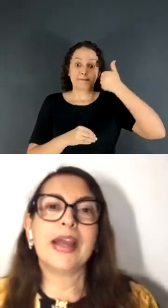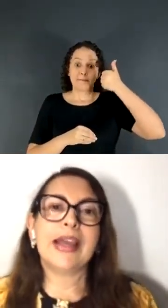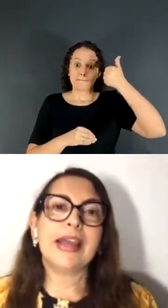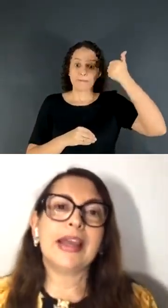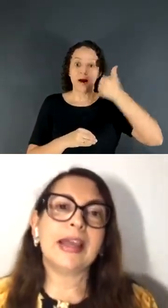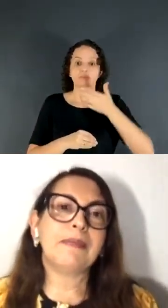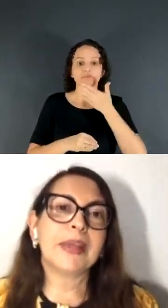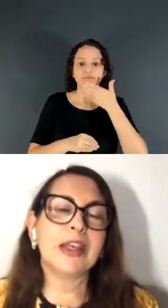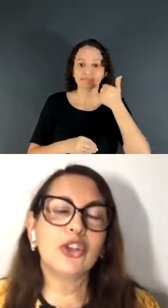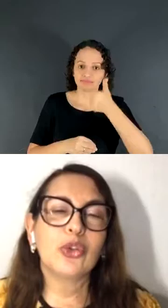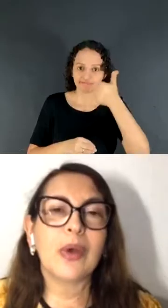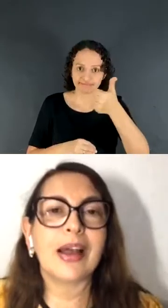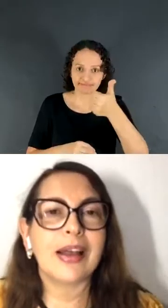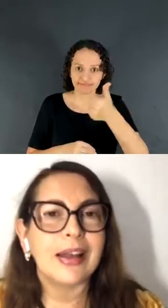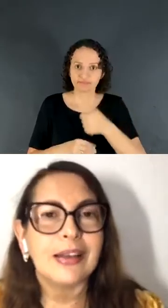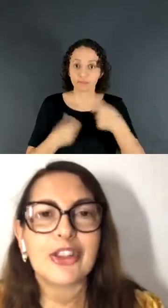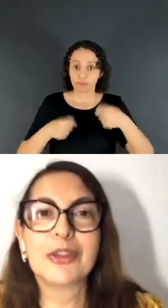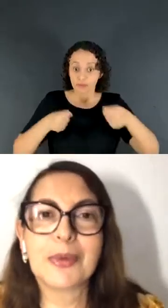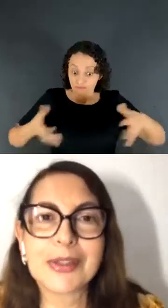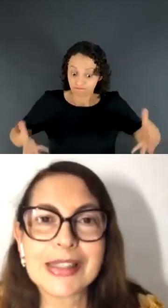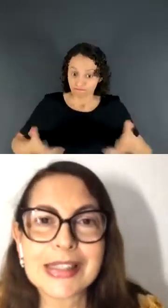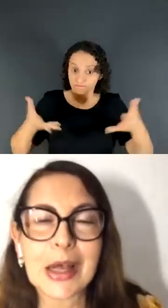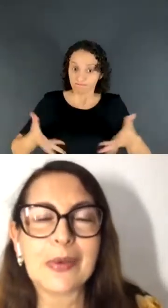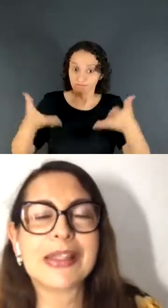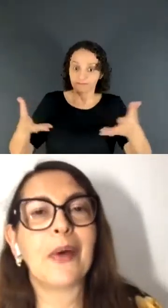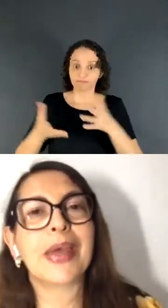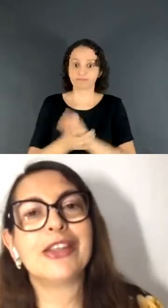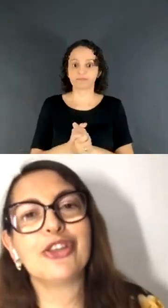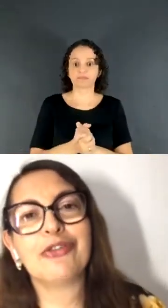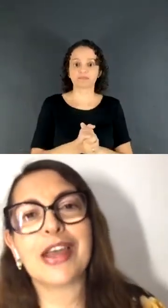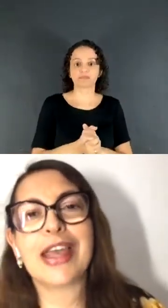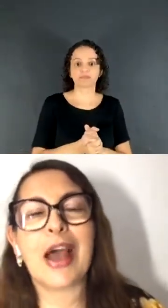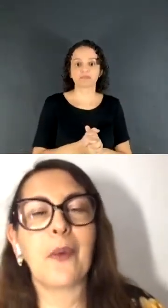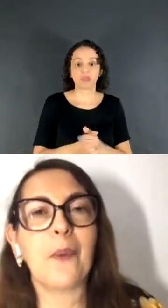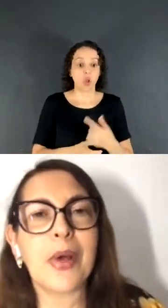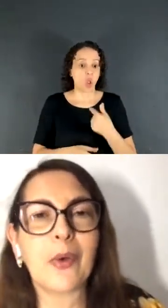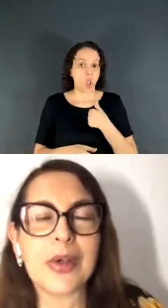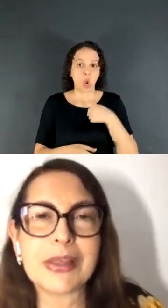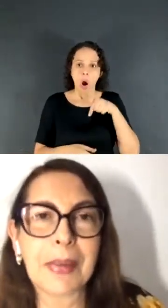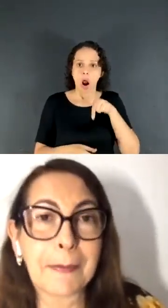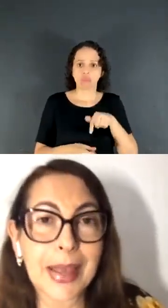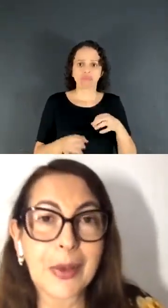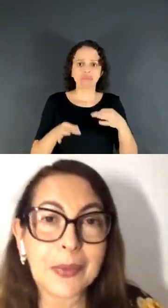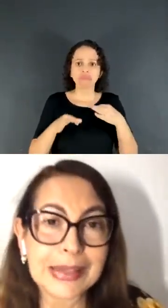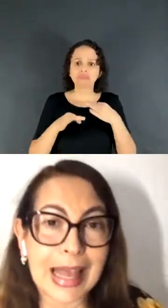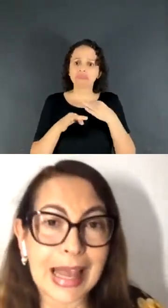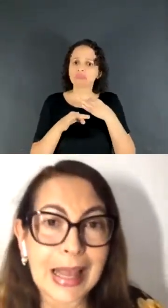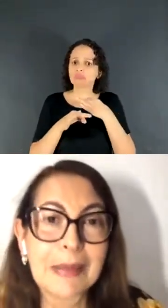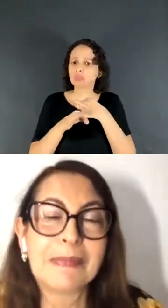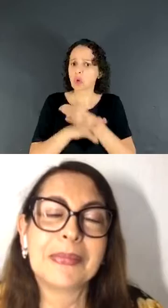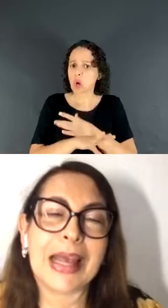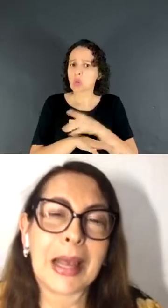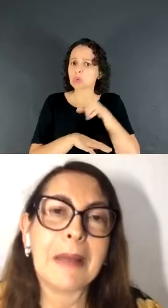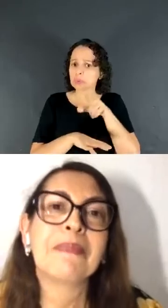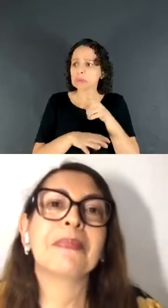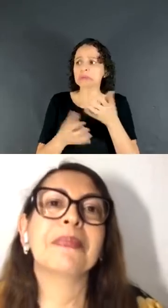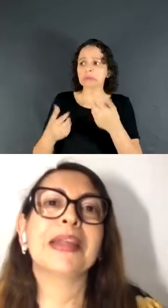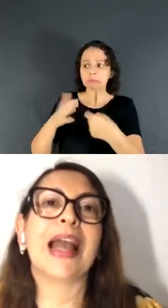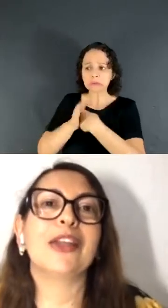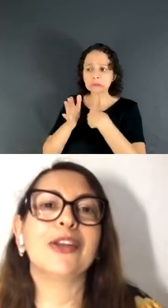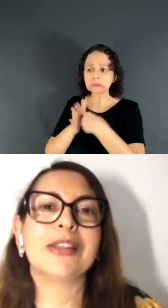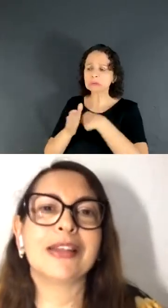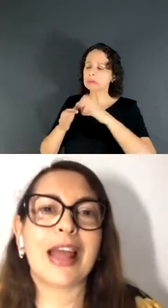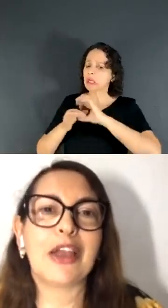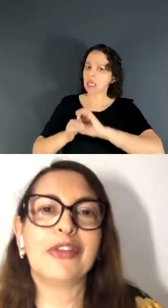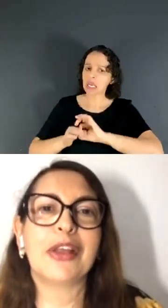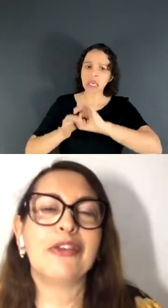Então, eu estou à disposição, se alguém tiver alguma coisa para perguntar, tá?